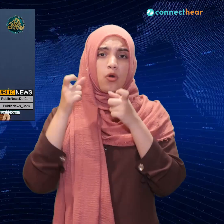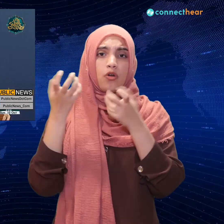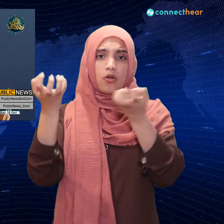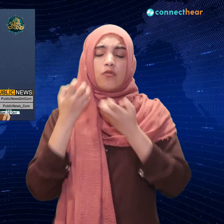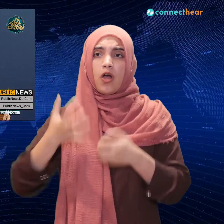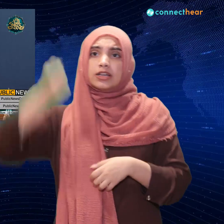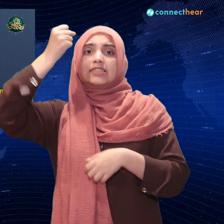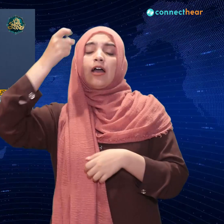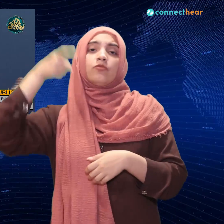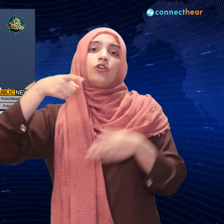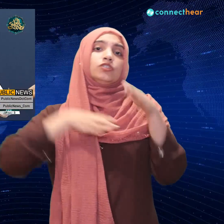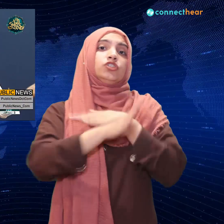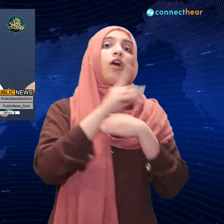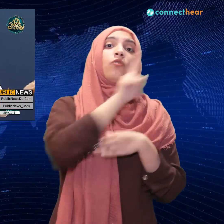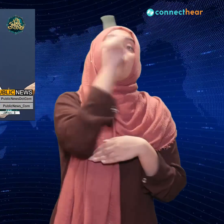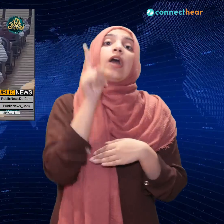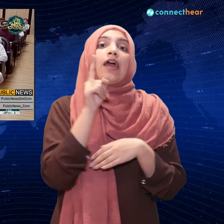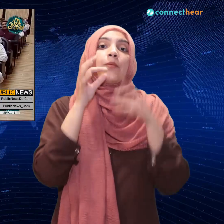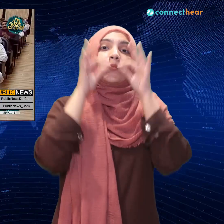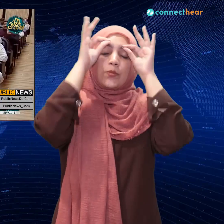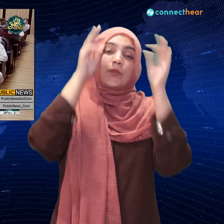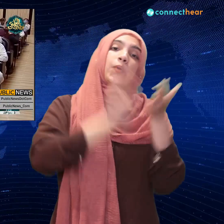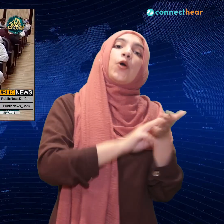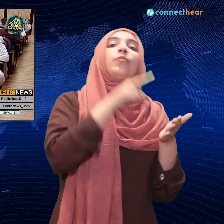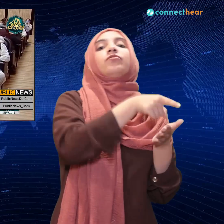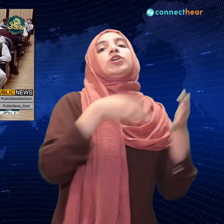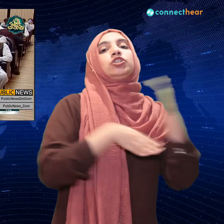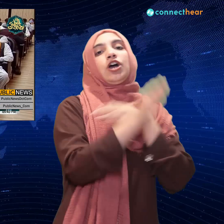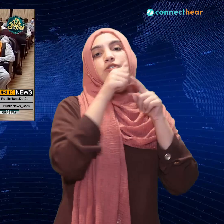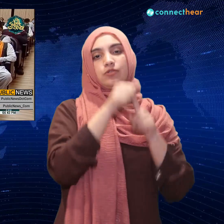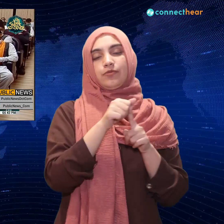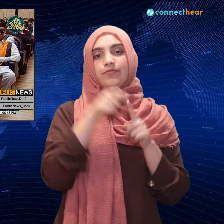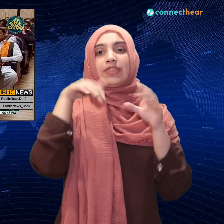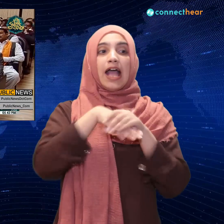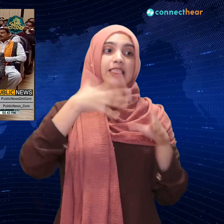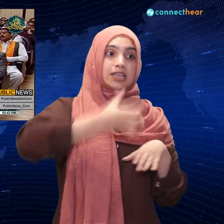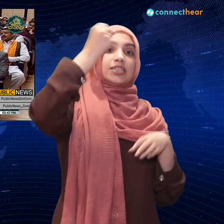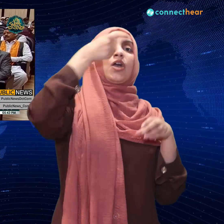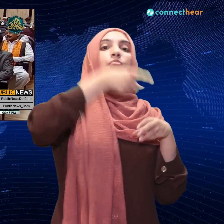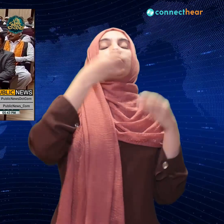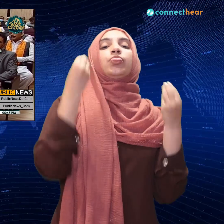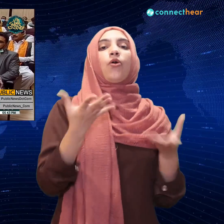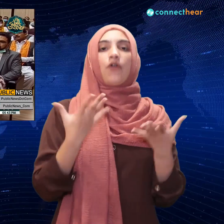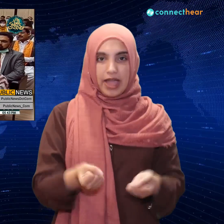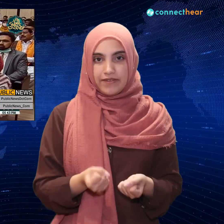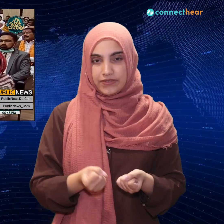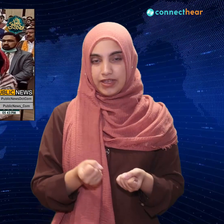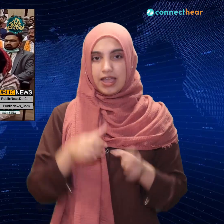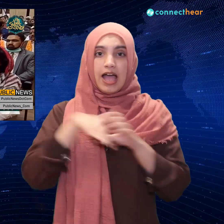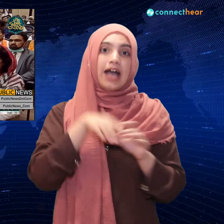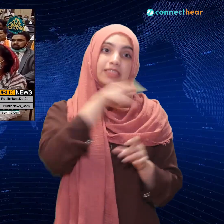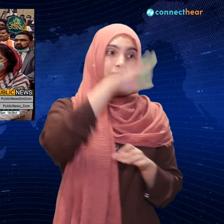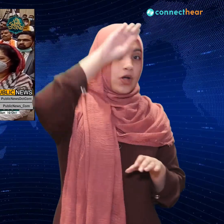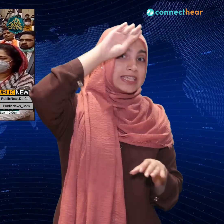تھا. انصاف یعنی جو 2 چیزیں تھیں، انسانیت کا نظام اور انصاف کا نظام، یہ 2 بنیادیں